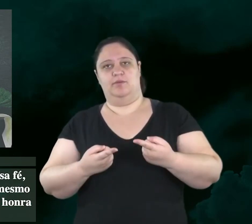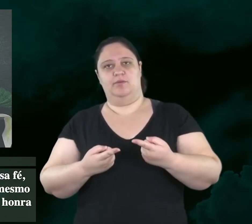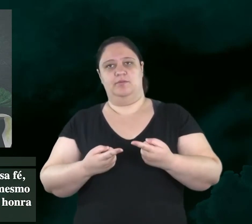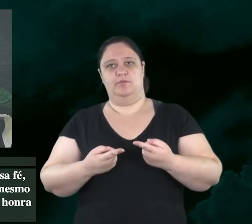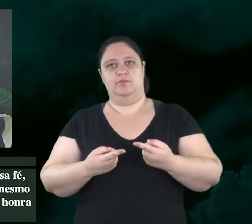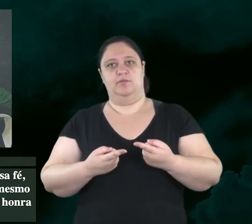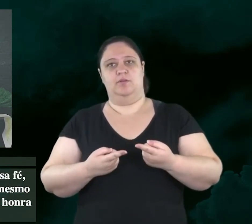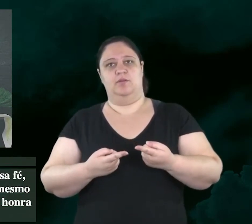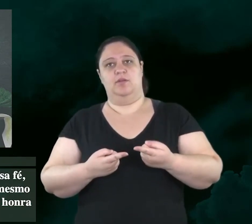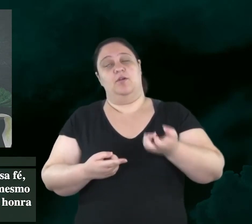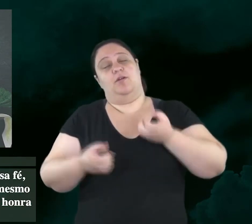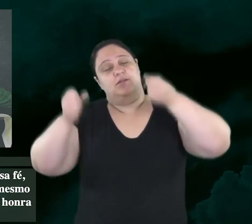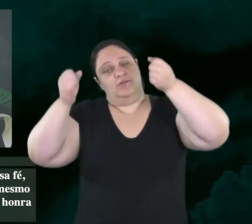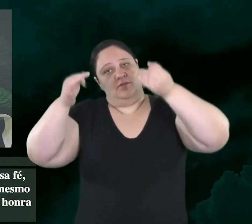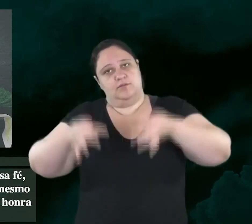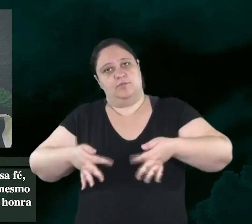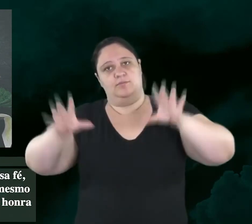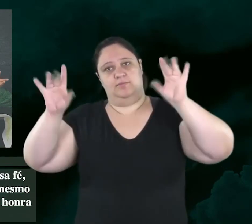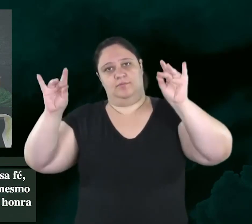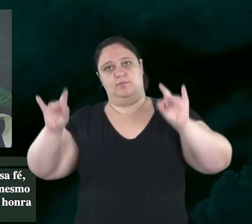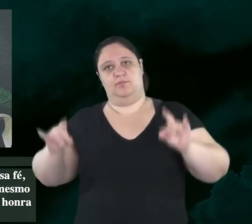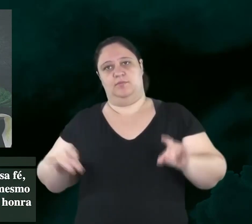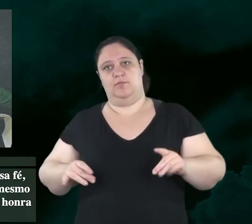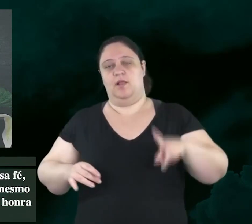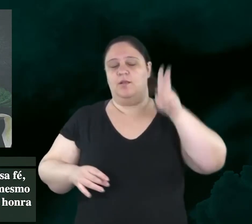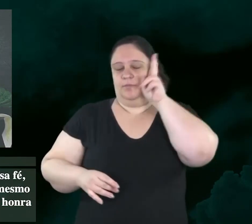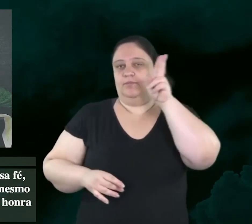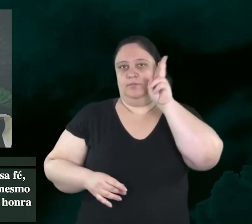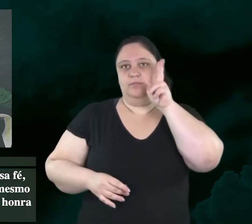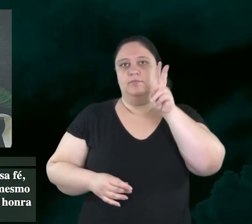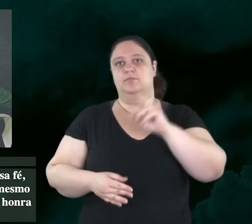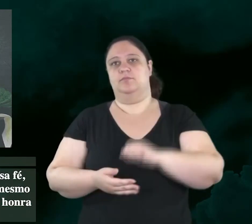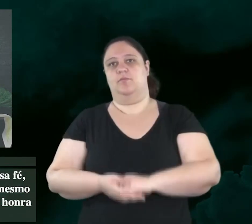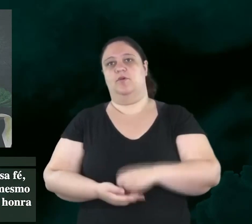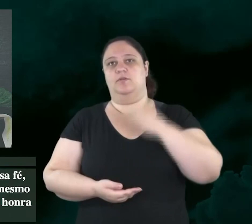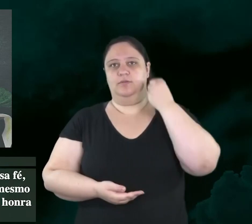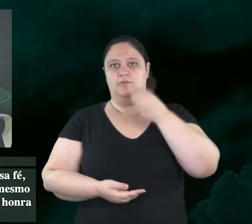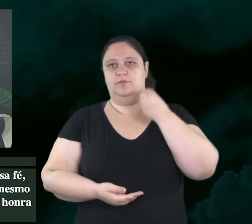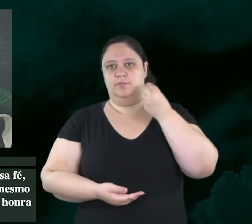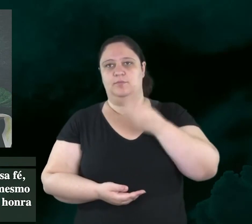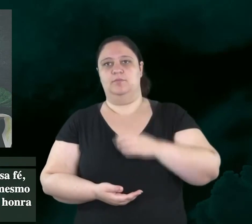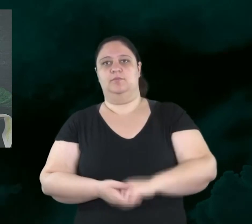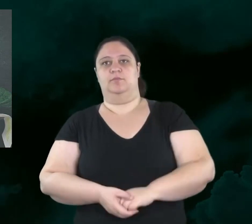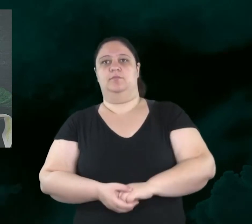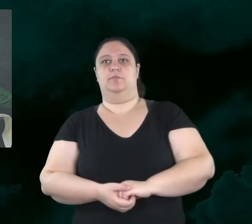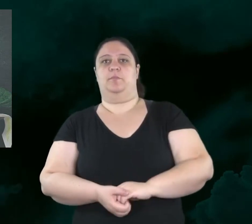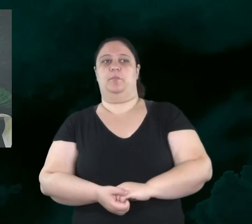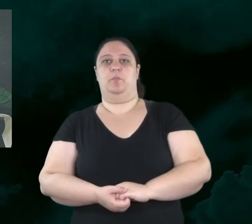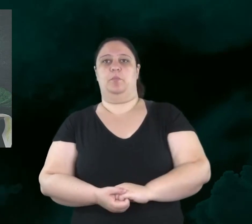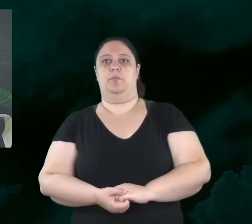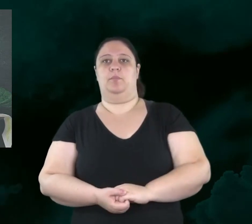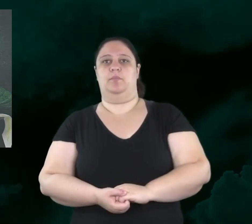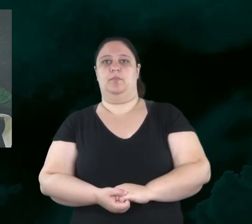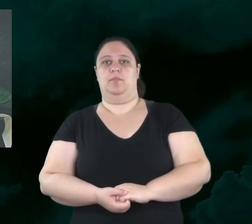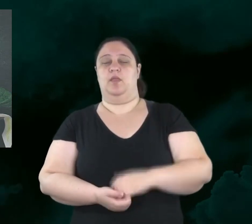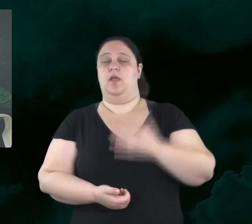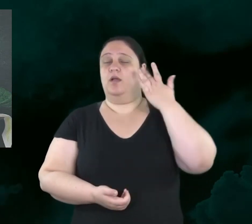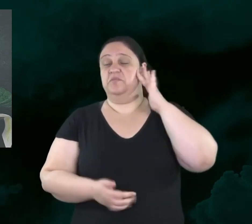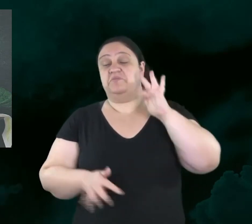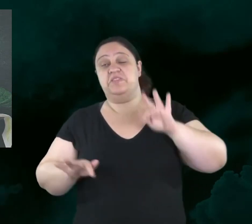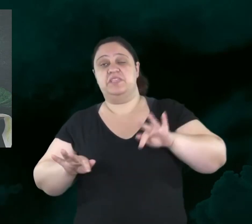de compreensão para vocês. É uma história, é uma experiência, talvez até simples para